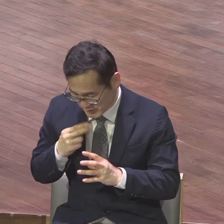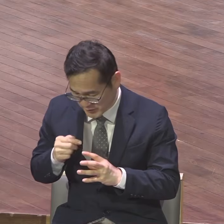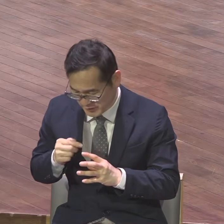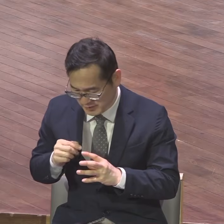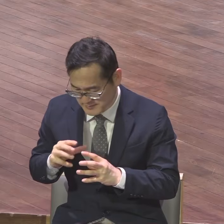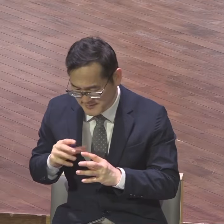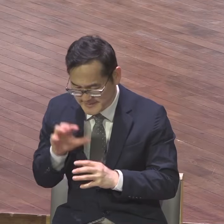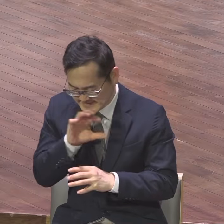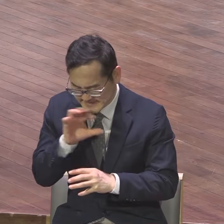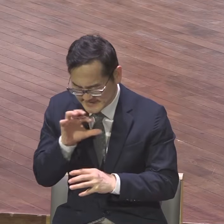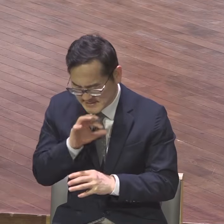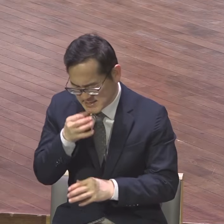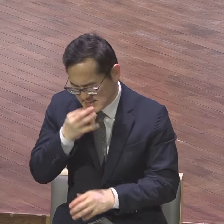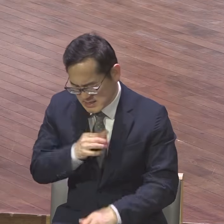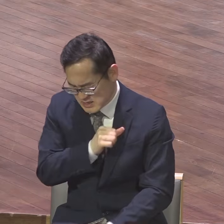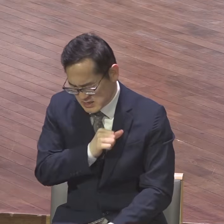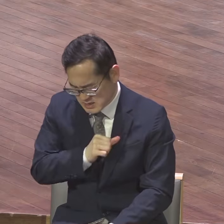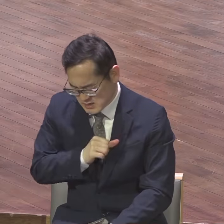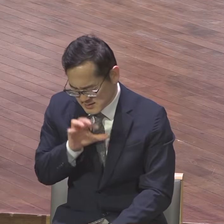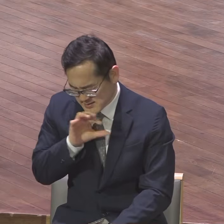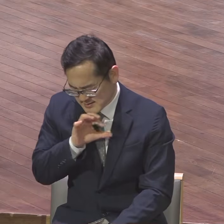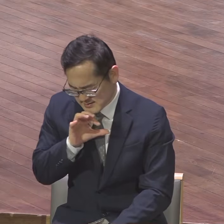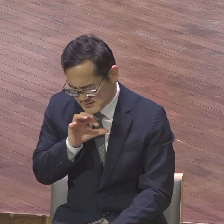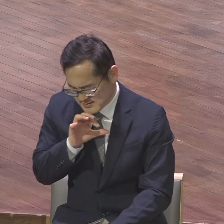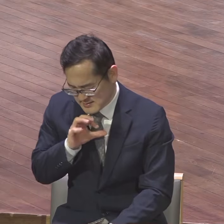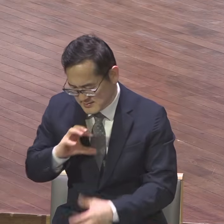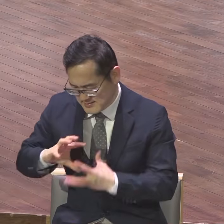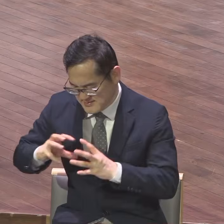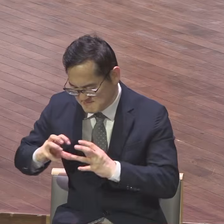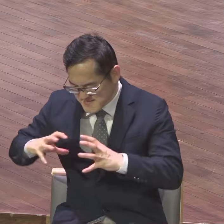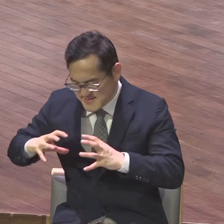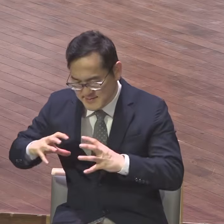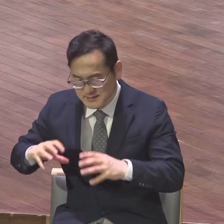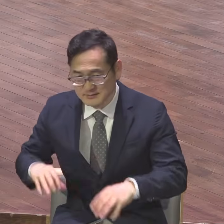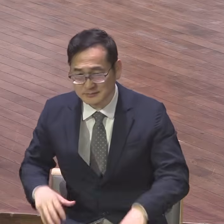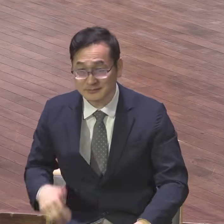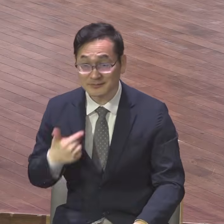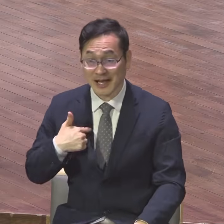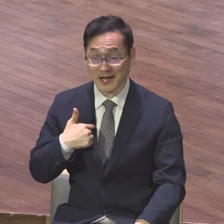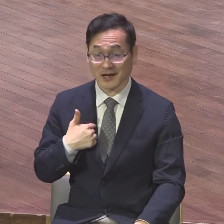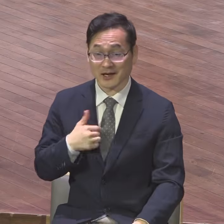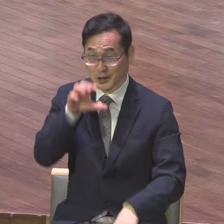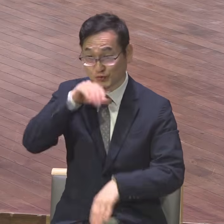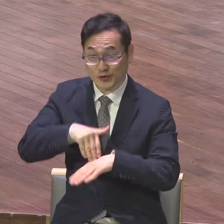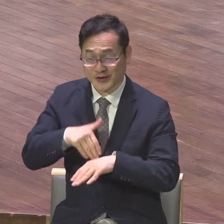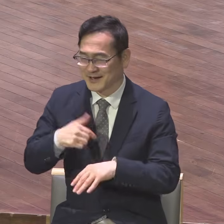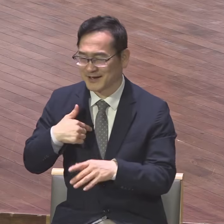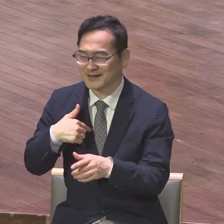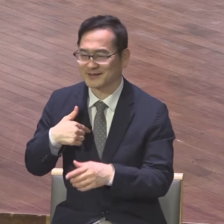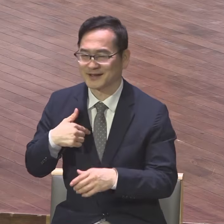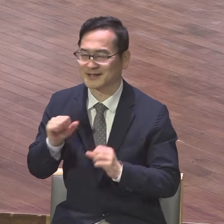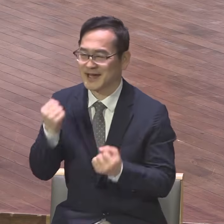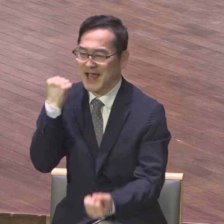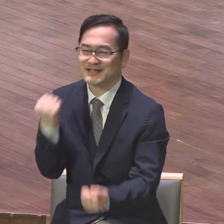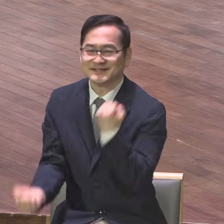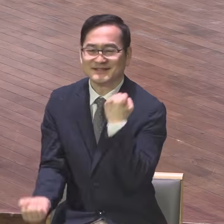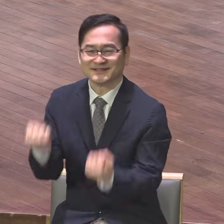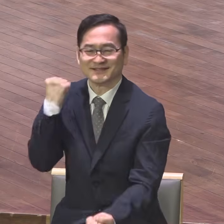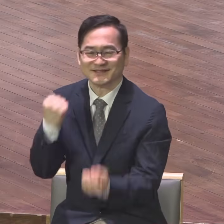넘어야 돼요. 그래서 제가 이 헬스를 좀 특징 받을 때 하잖아요. 50개